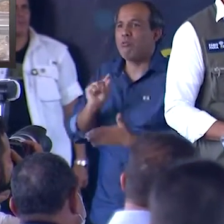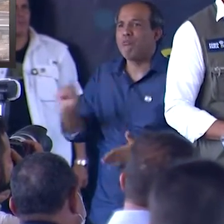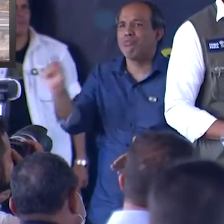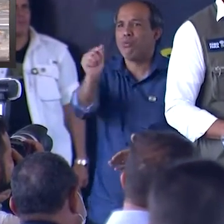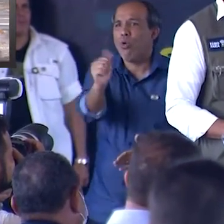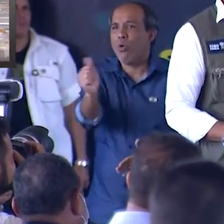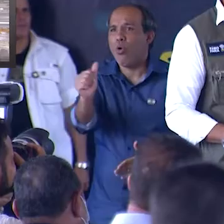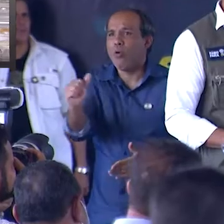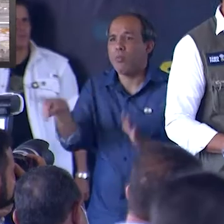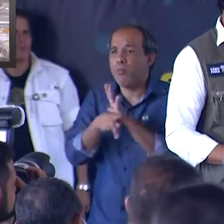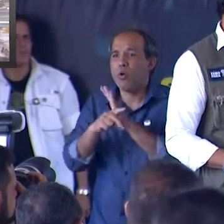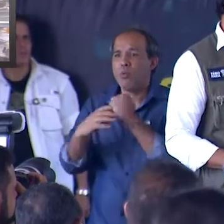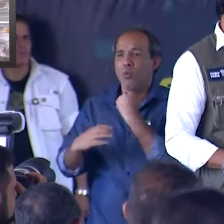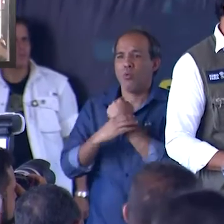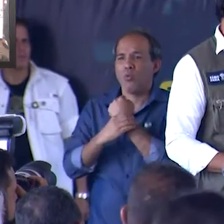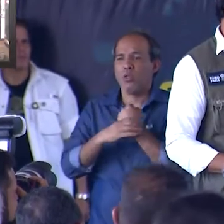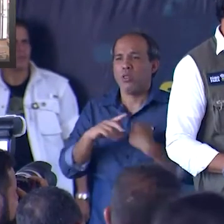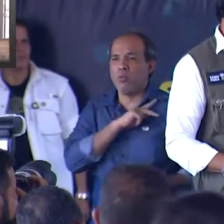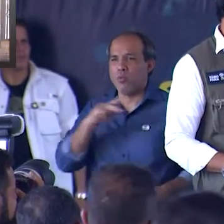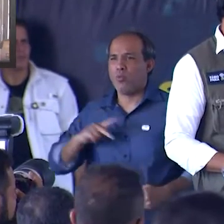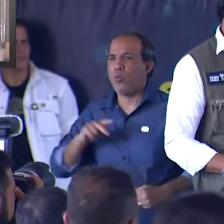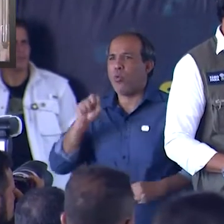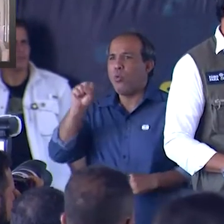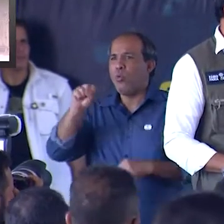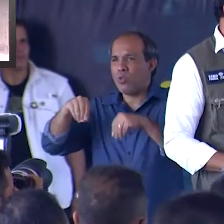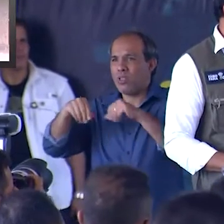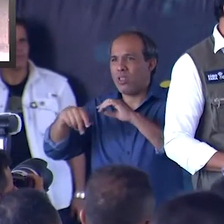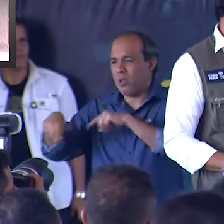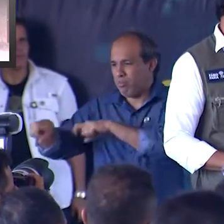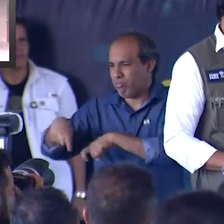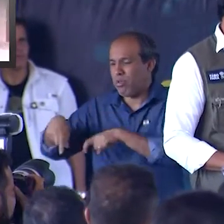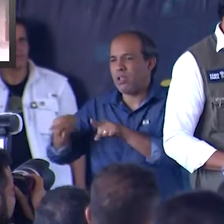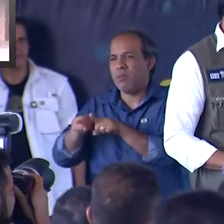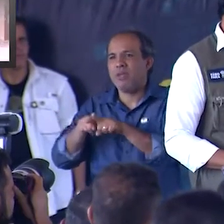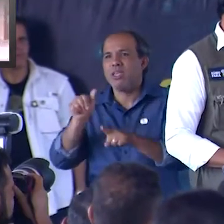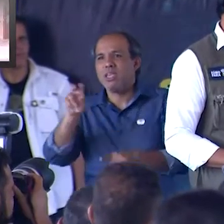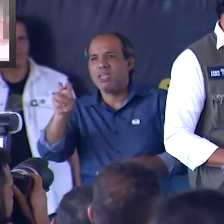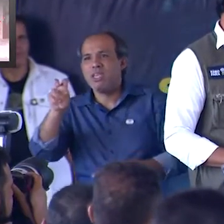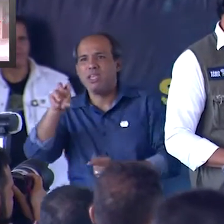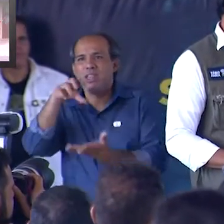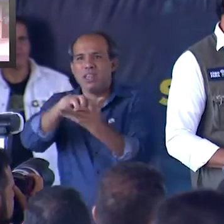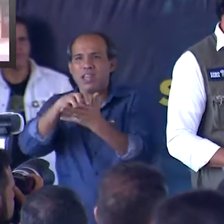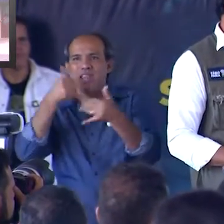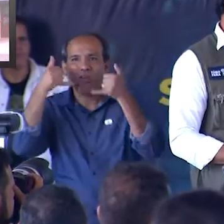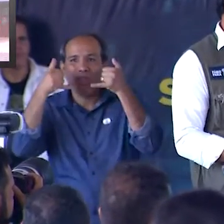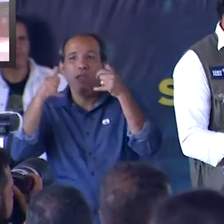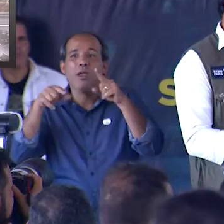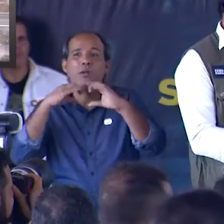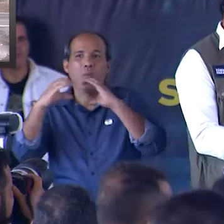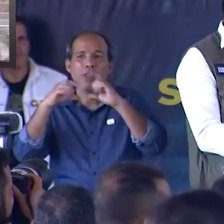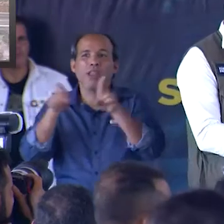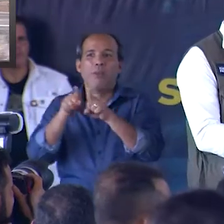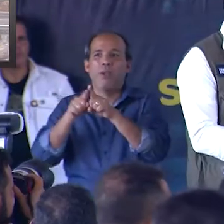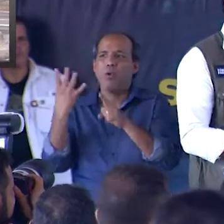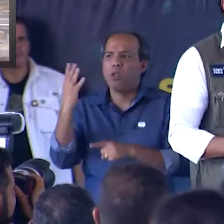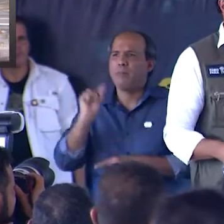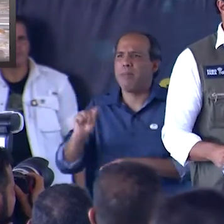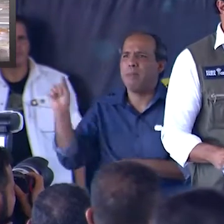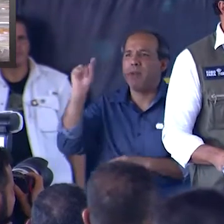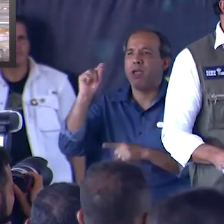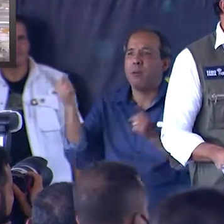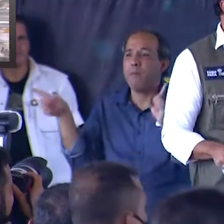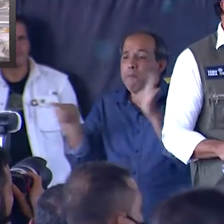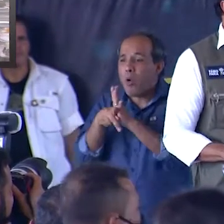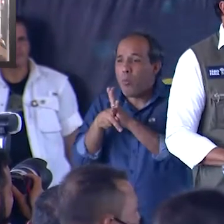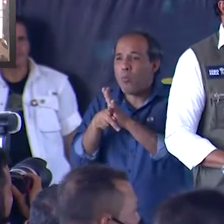de unidade de segurança pública, 8 assentamentos, 15 telecentros e 4 e demais pontos de